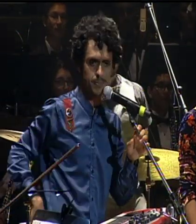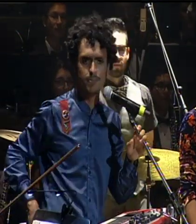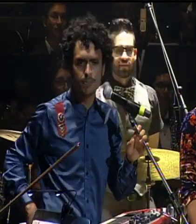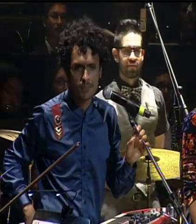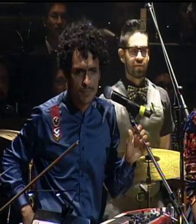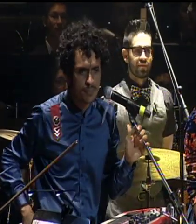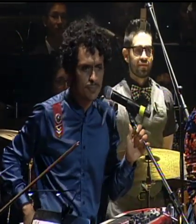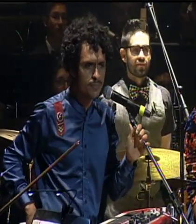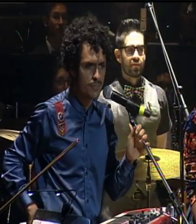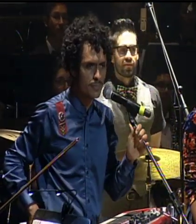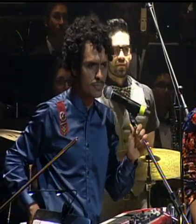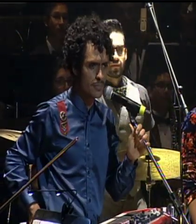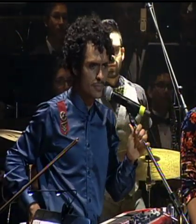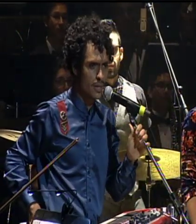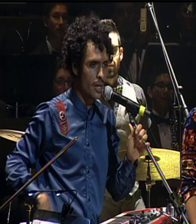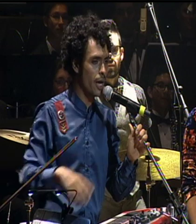Candelaria?